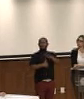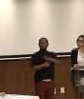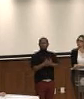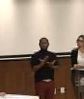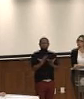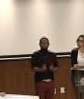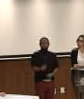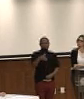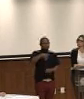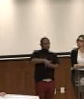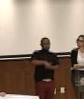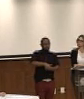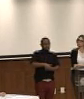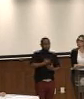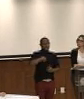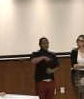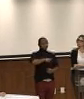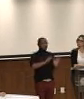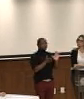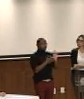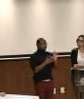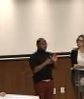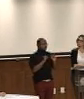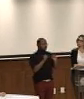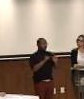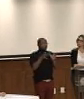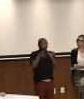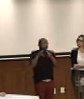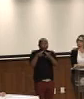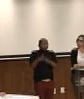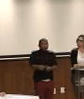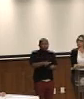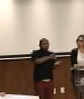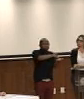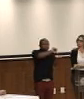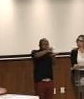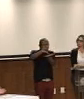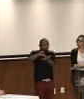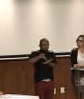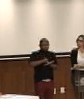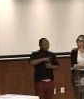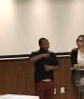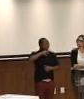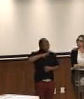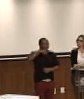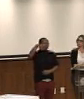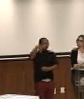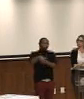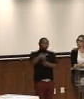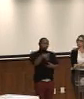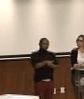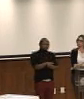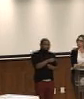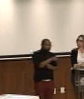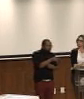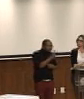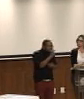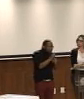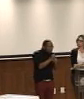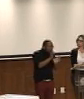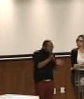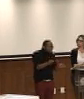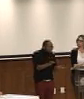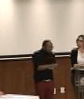comunidade. A nossa proposição é que todos os campi tenham eleição. Aqueles que completarem 5 anos vão